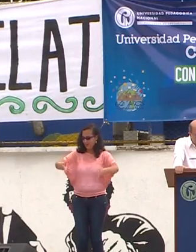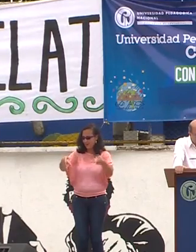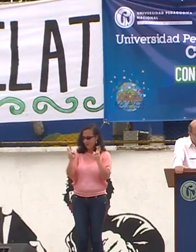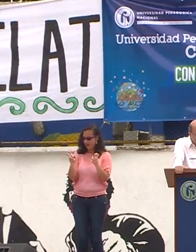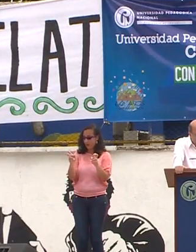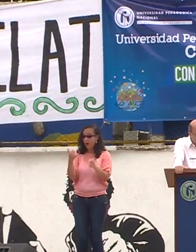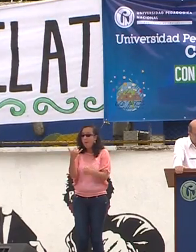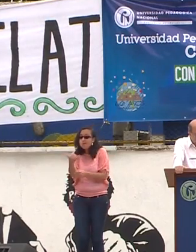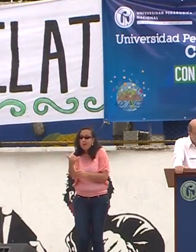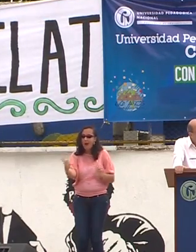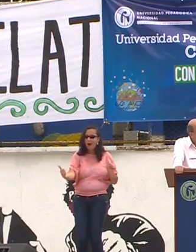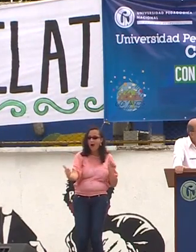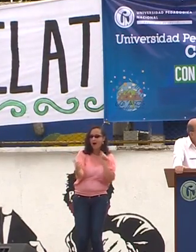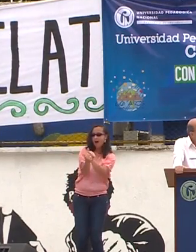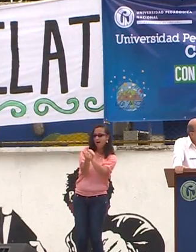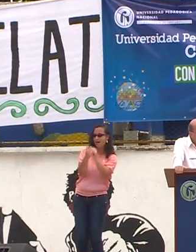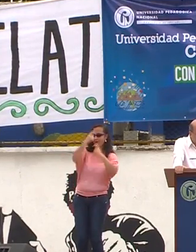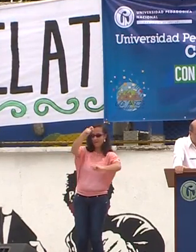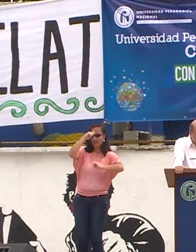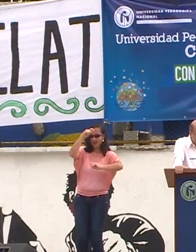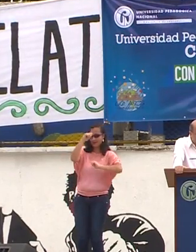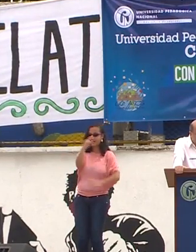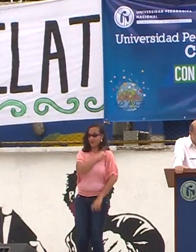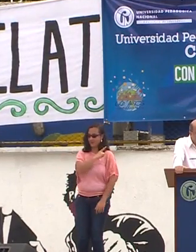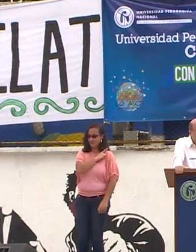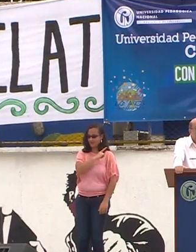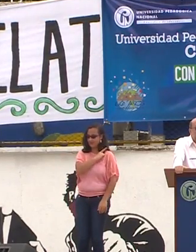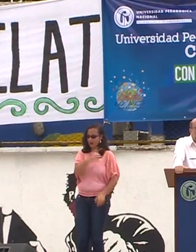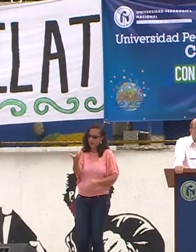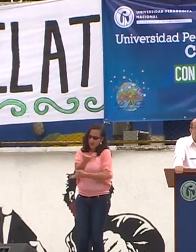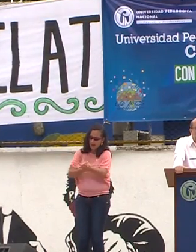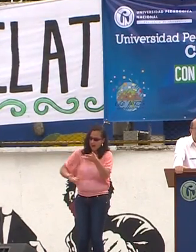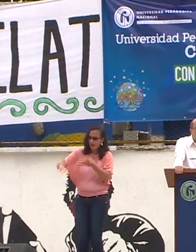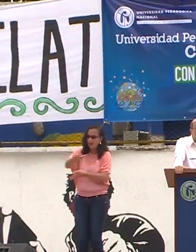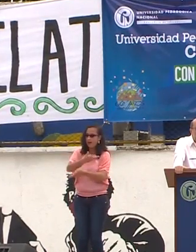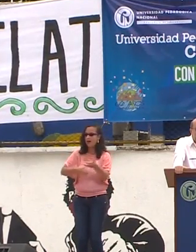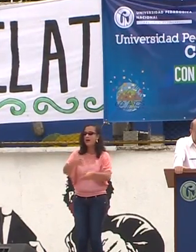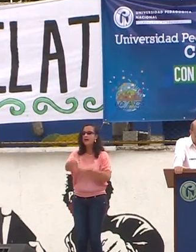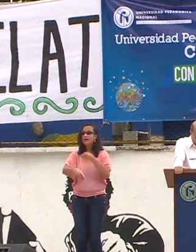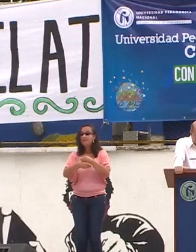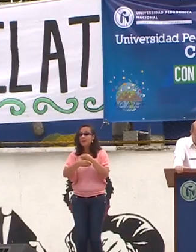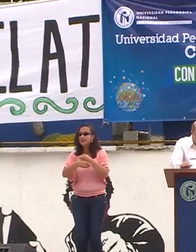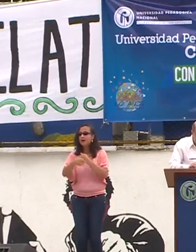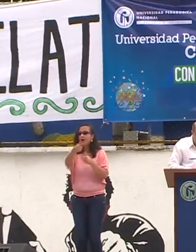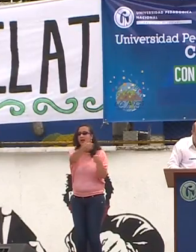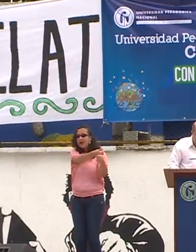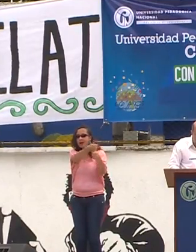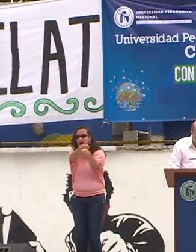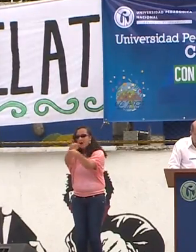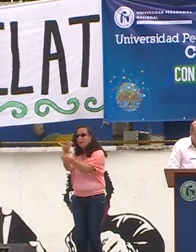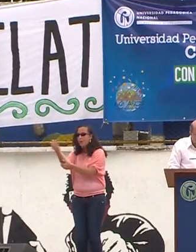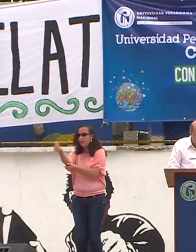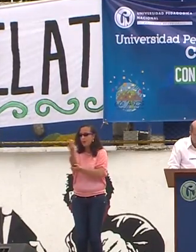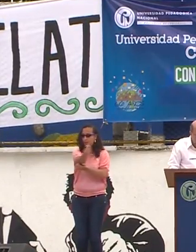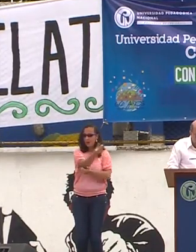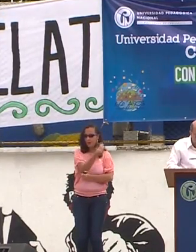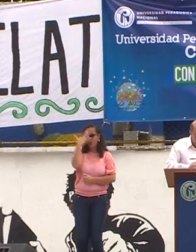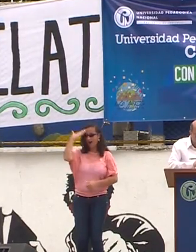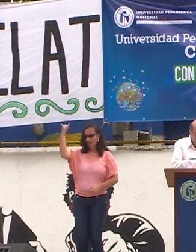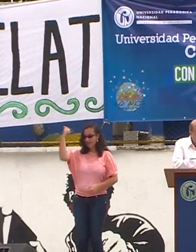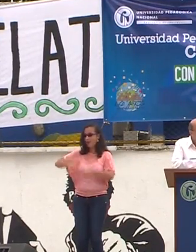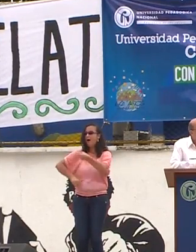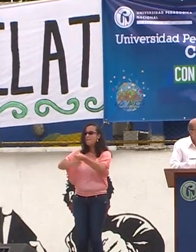de Bienestar Universitario y con el apoyo de cada una de las unidades académicas.